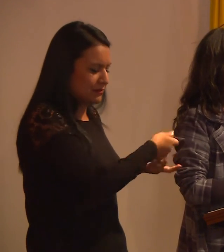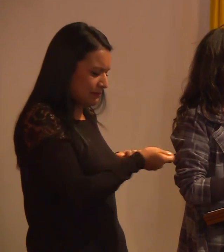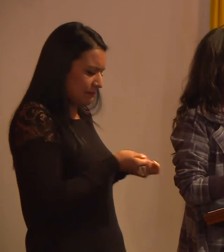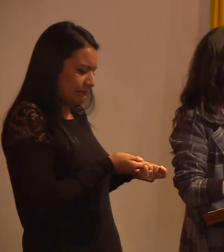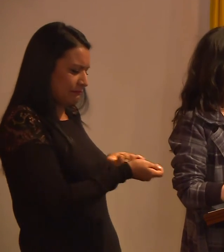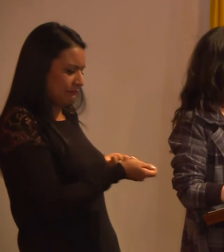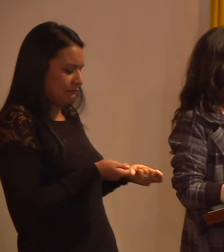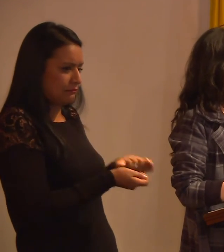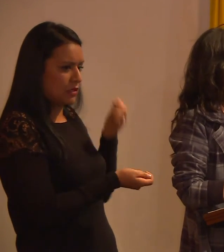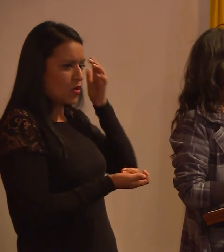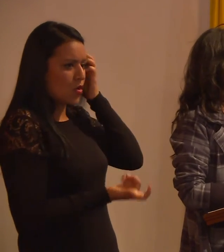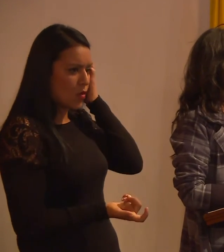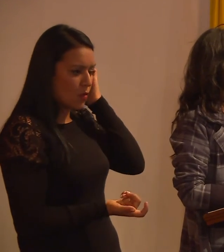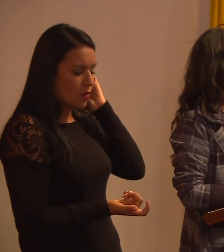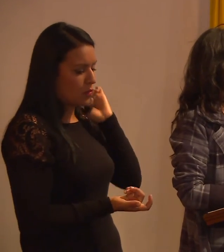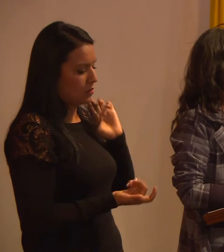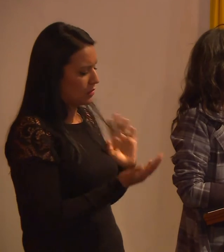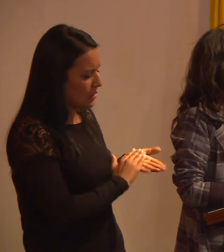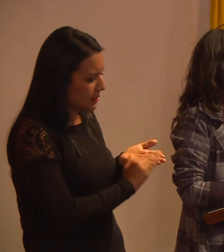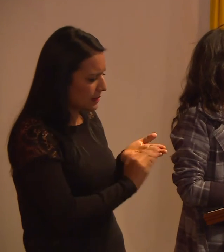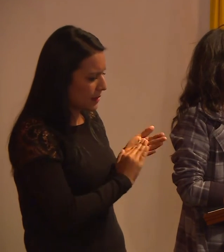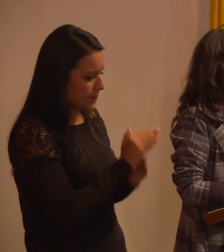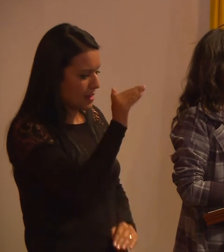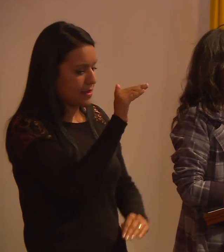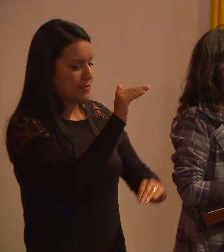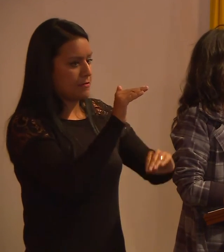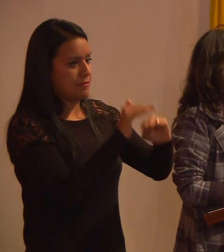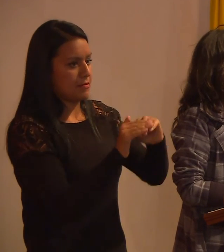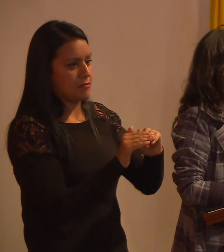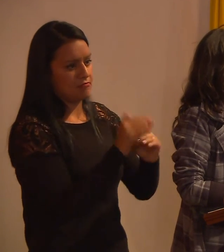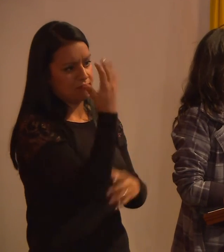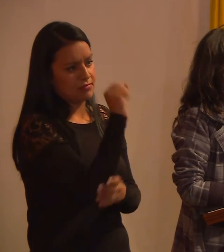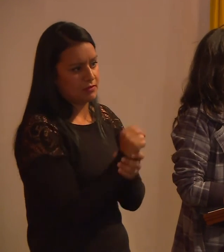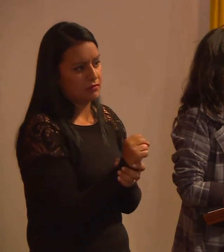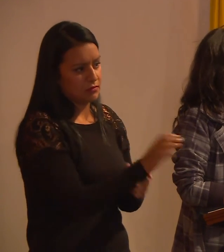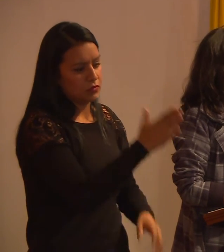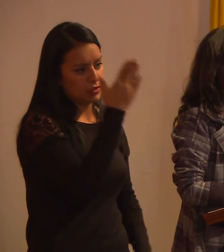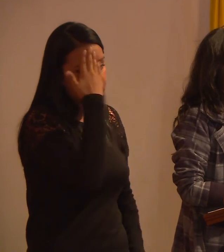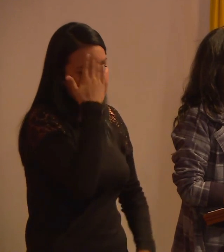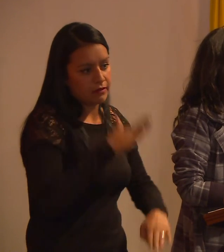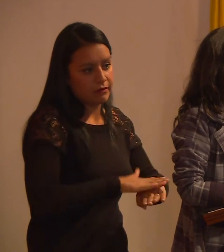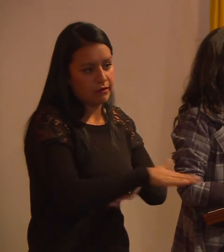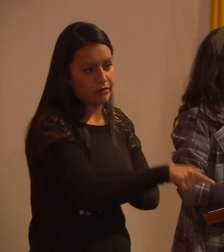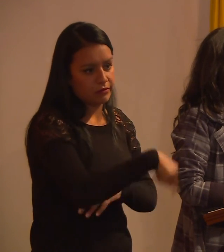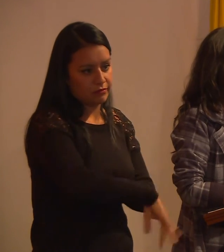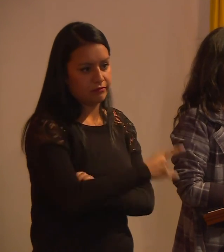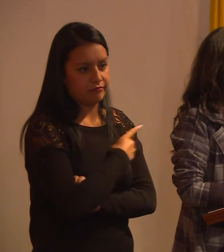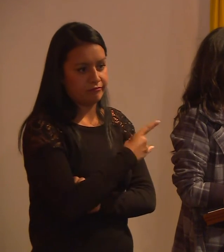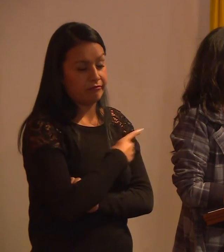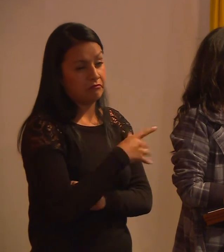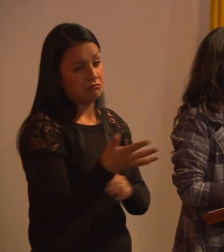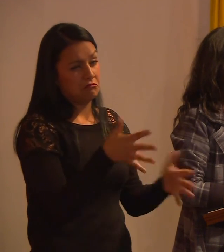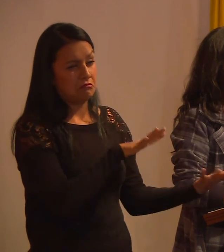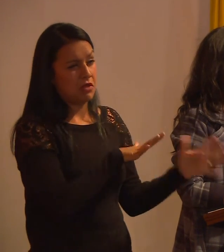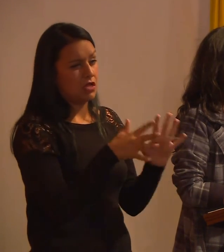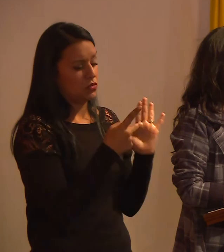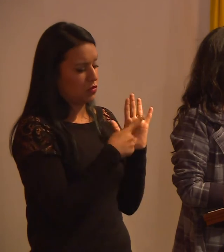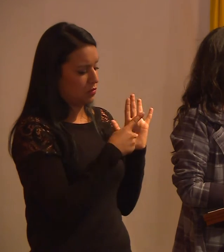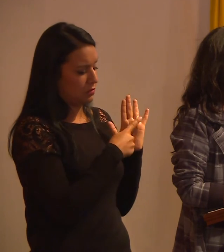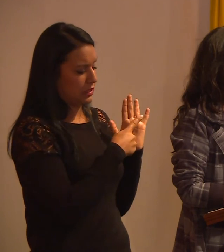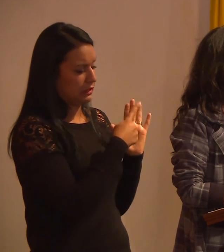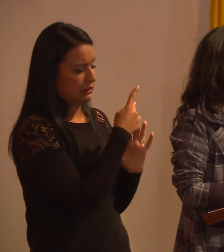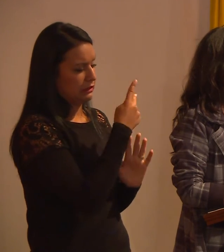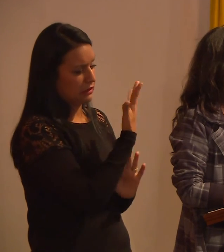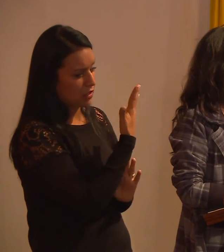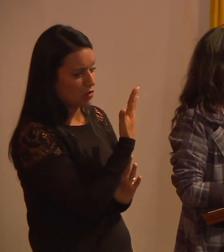poder lograr que disminuyamos el déficit que ustedes saben se ha causado en esta universidad más o menos desde el año